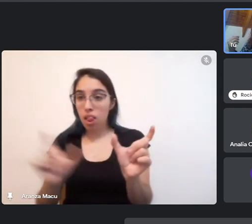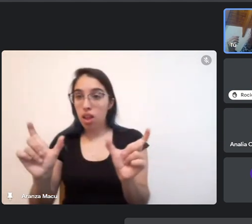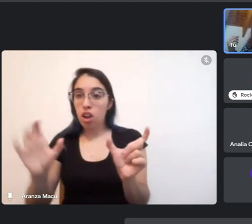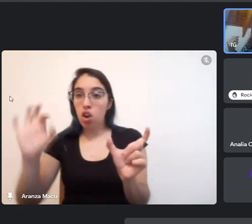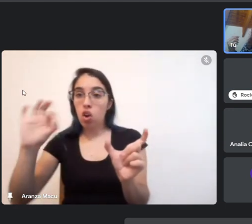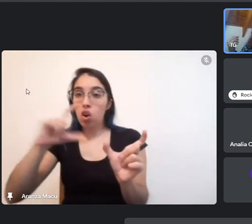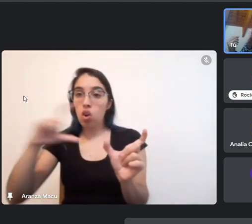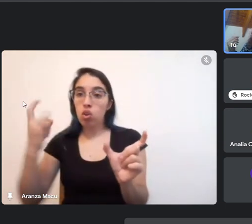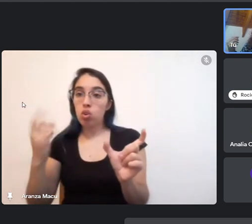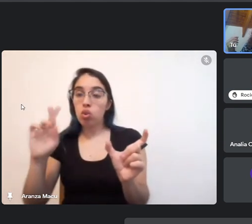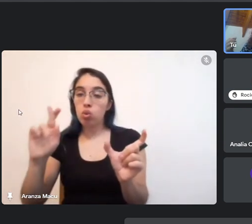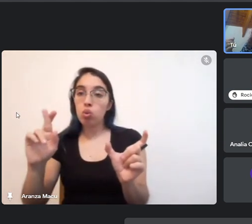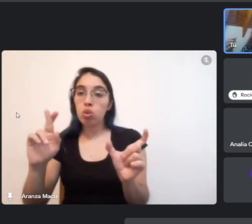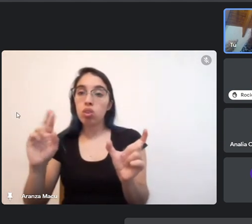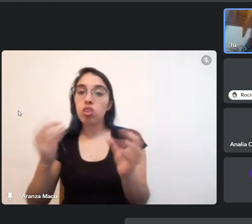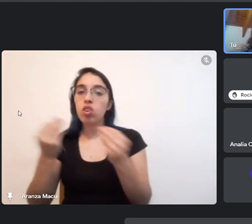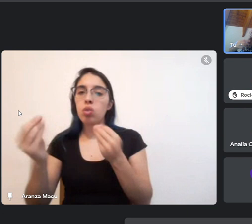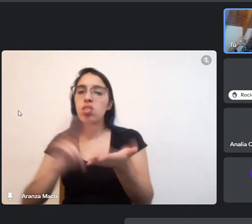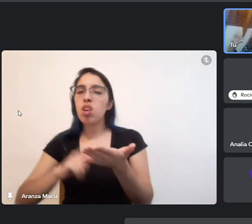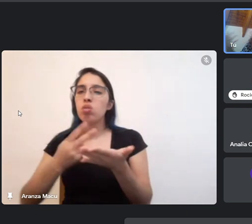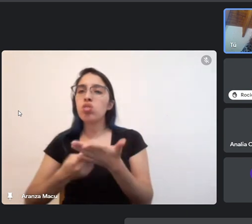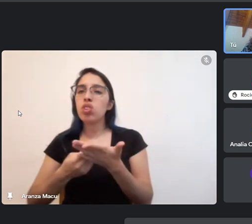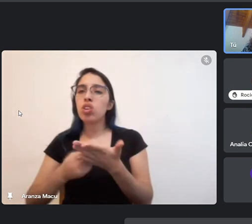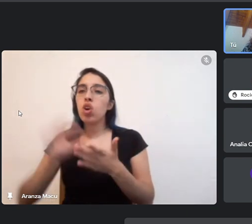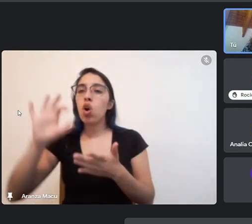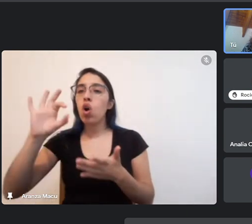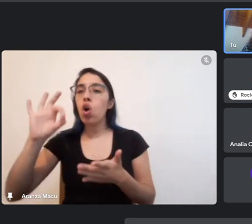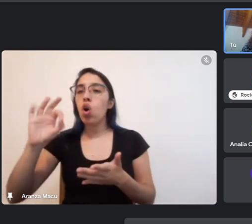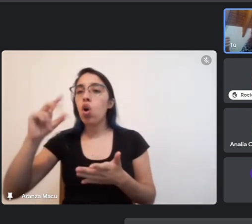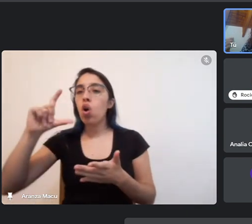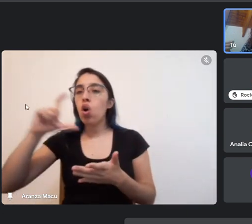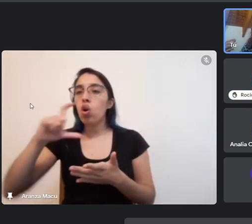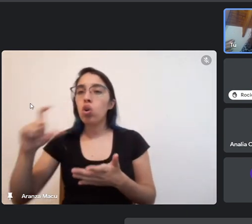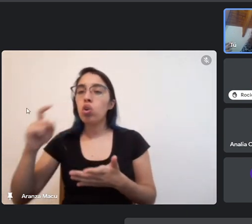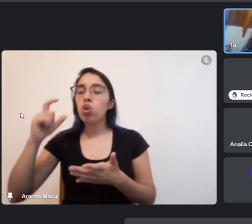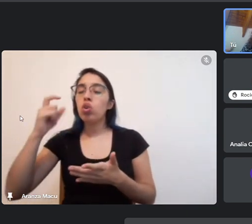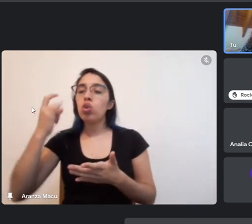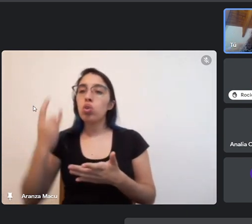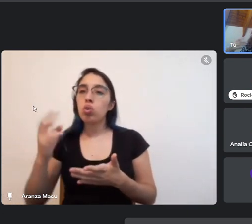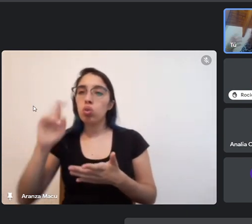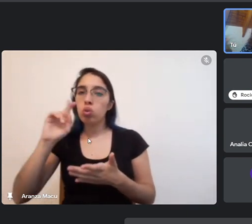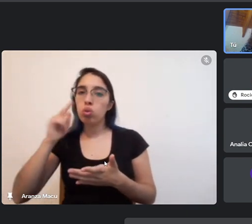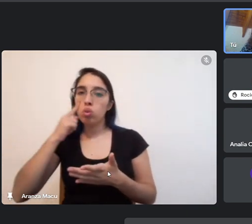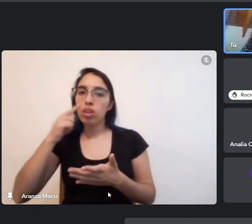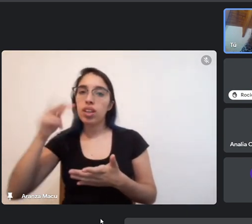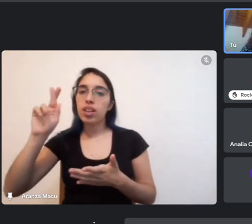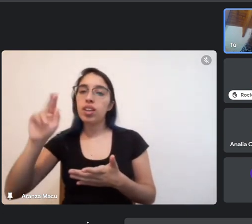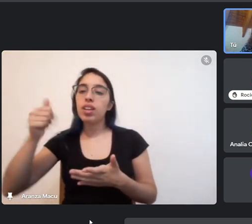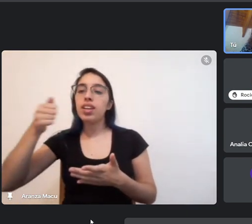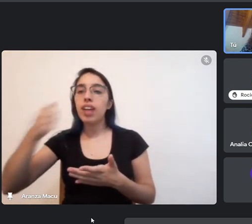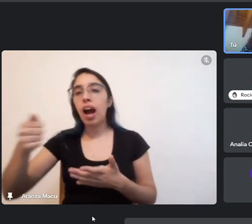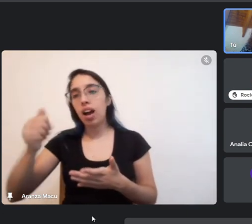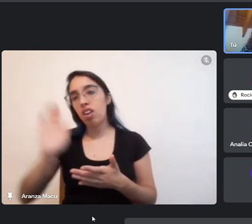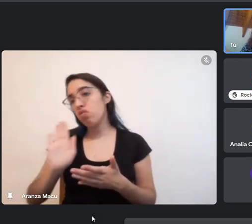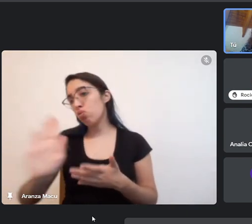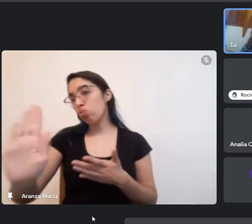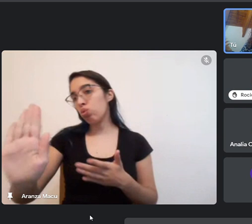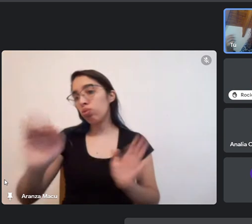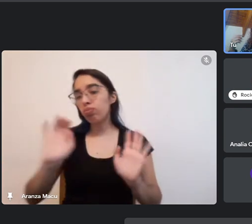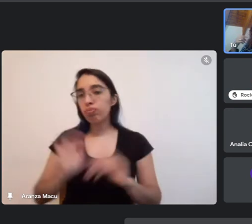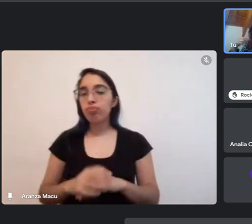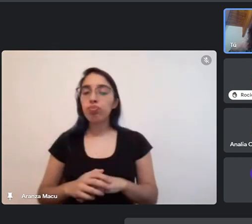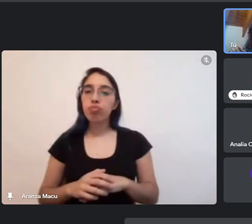will manifest, sería, se manifestará. Will offer, ofrecerá. ¿Sí? Y